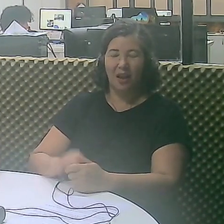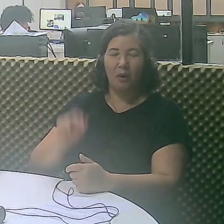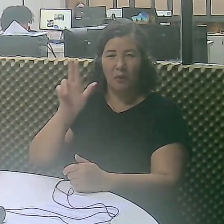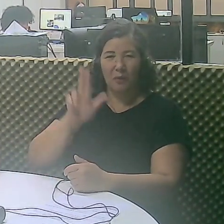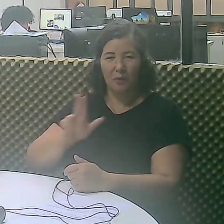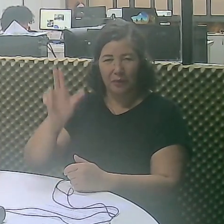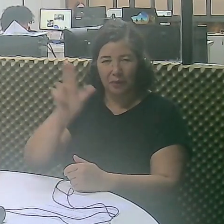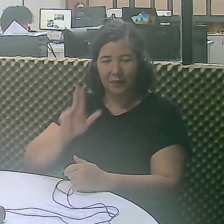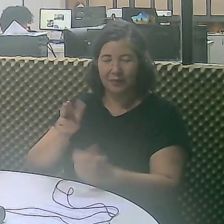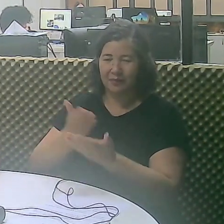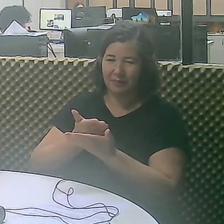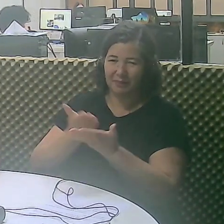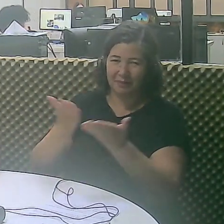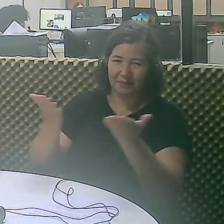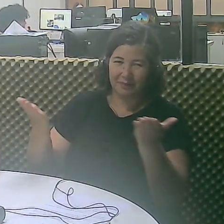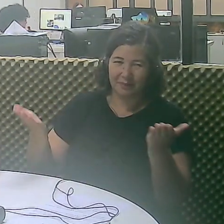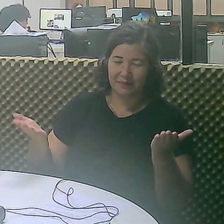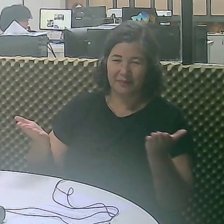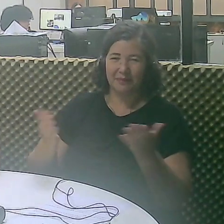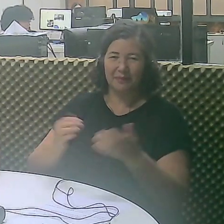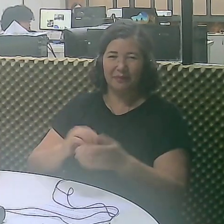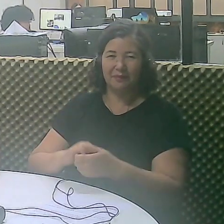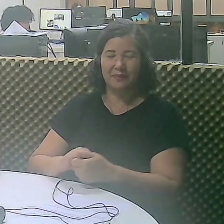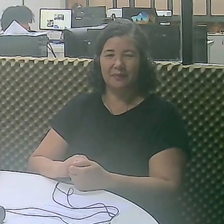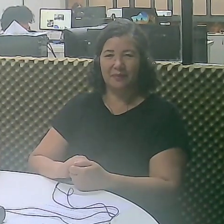Uberlândia no ar pra você!